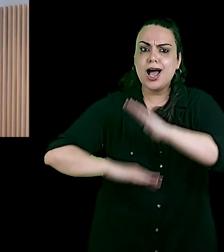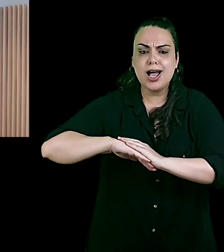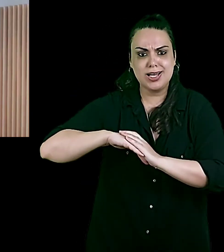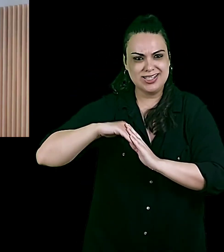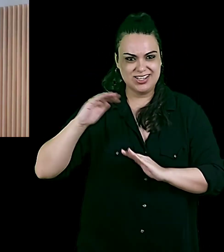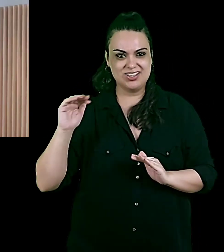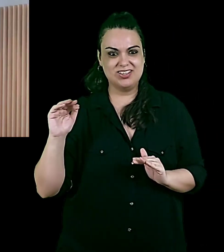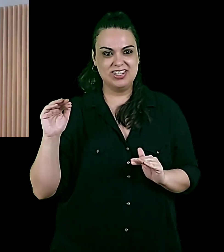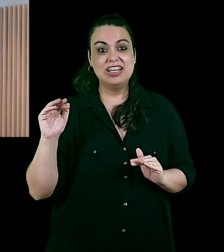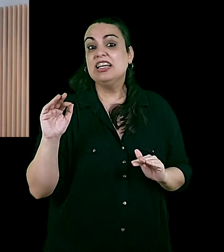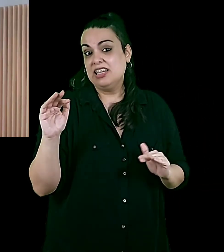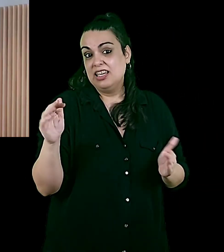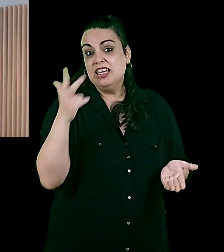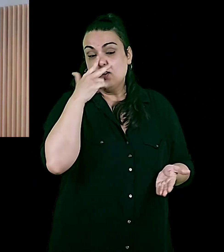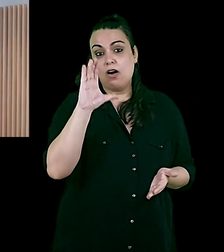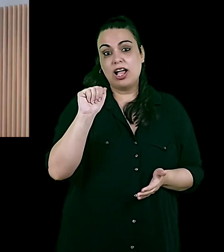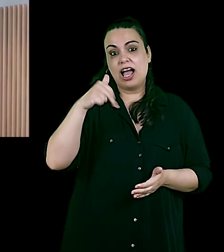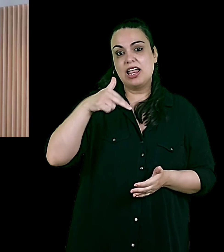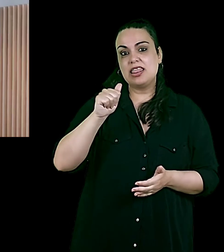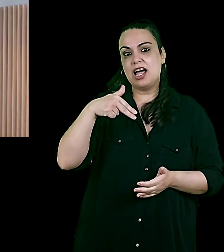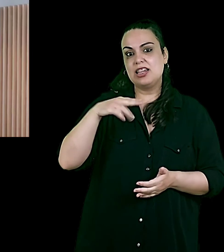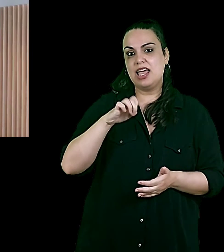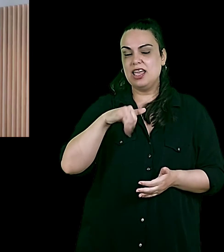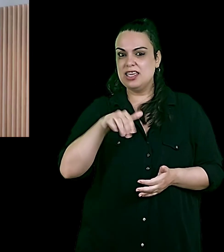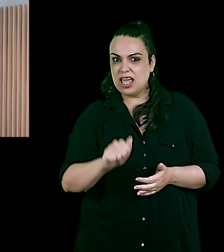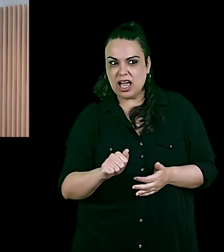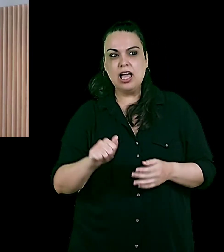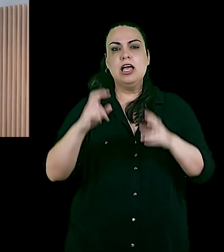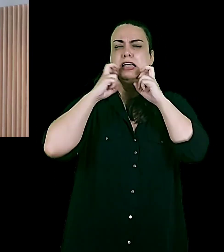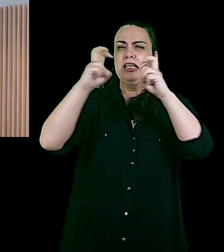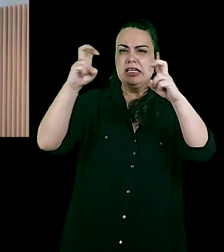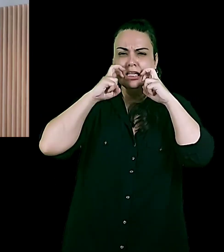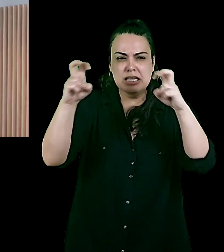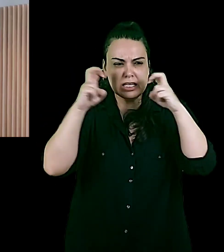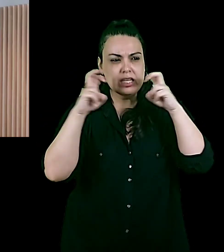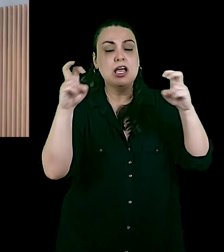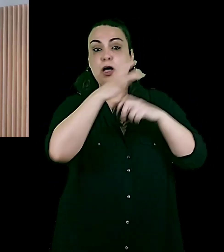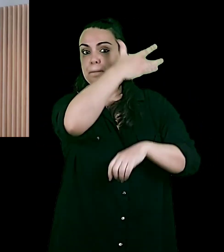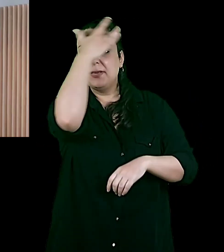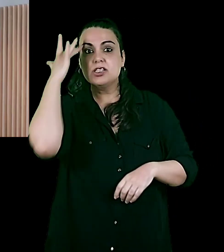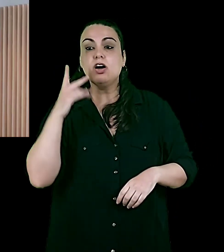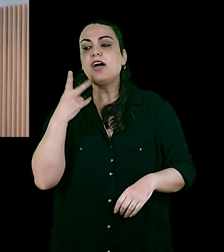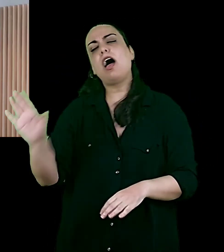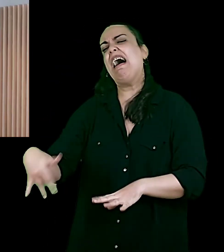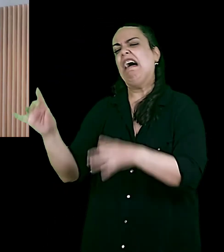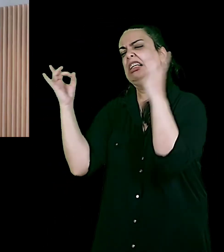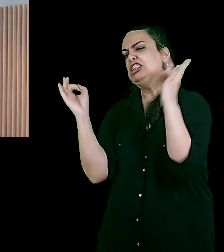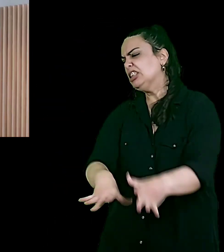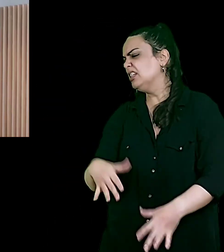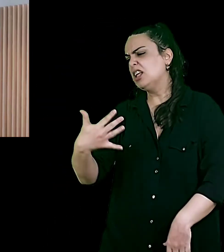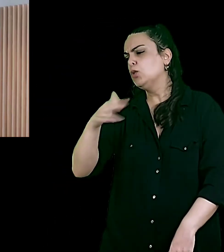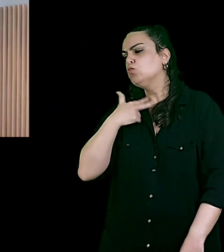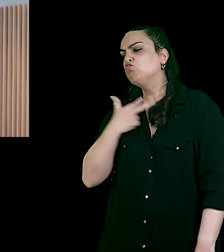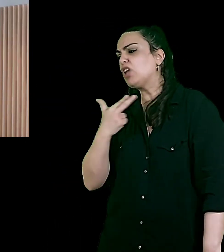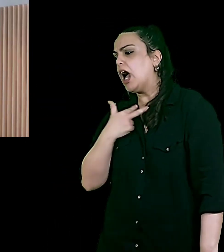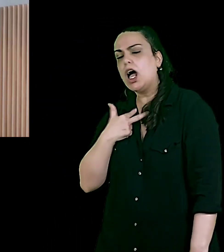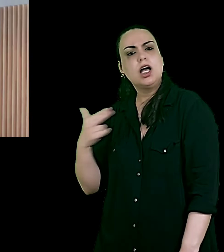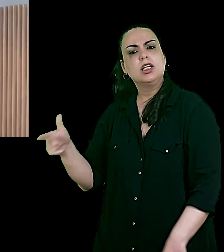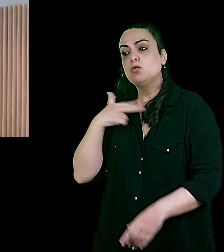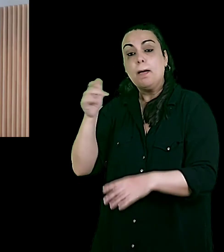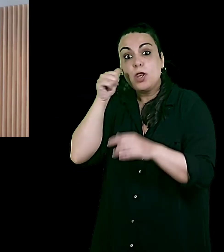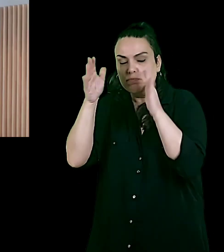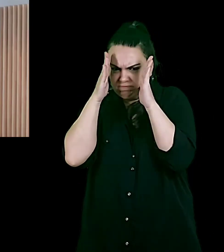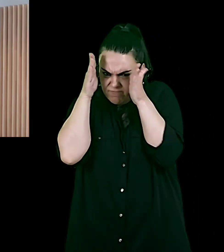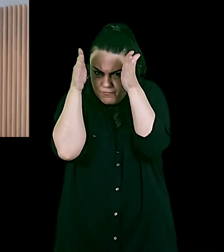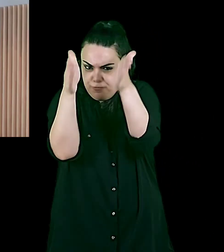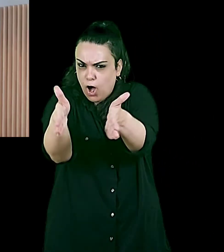para fazer. Não foi a mesma coisa que fez a cananeia, insistindo, gritando, mesmo com pessoas dizendo, desiste, deixa para lá, focando